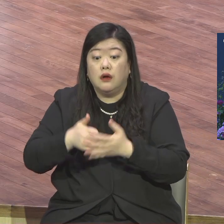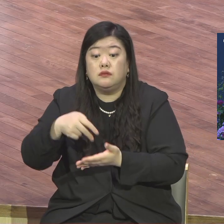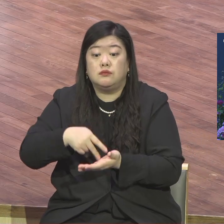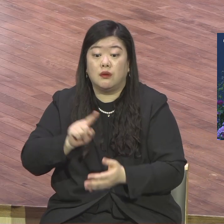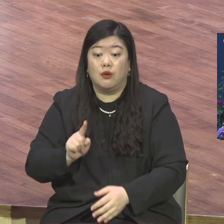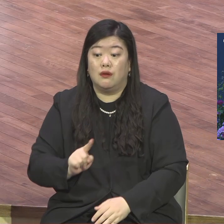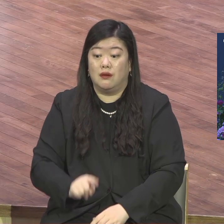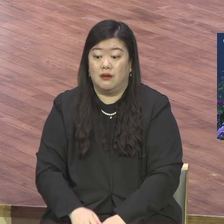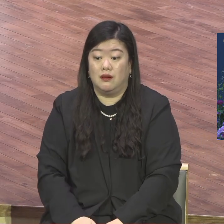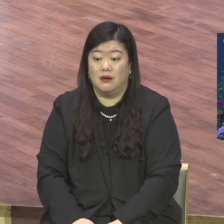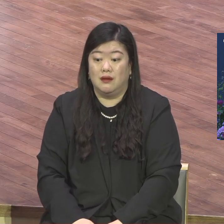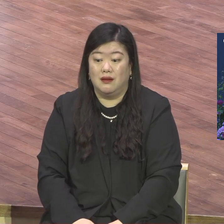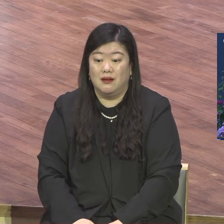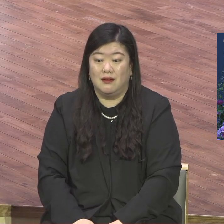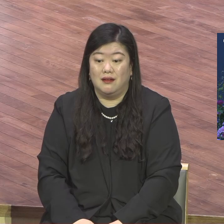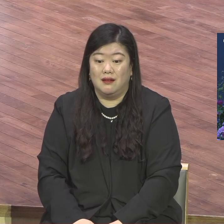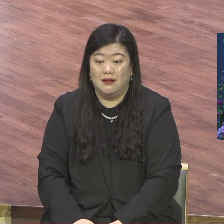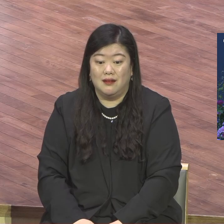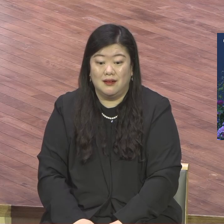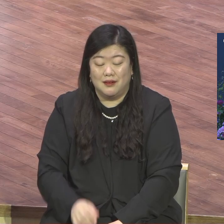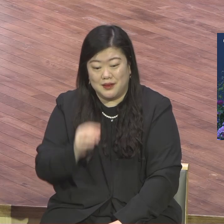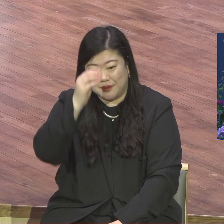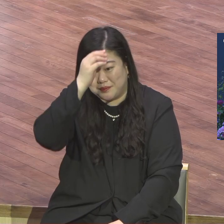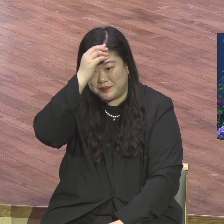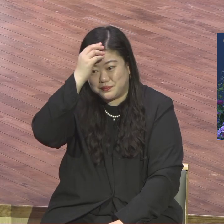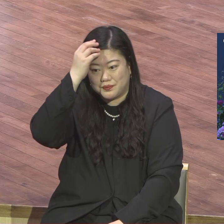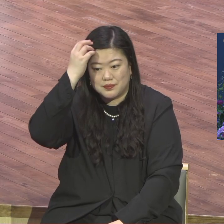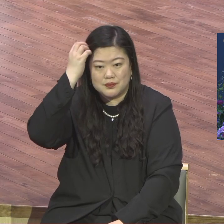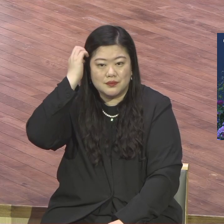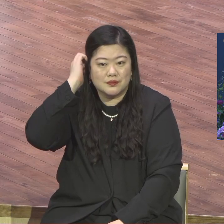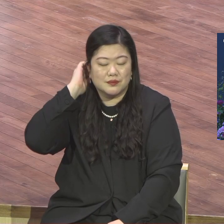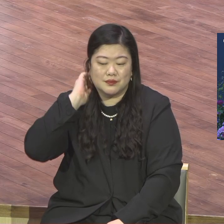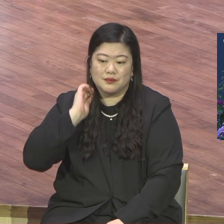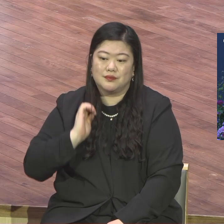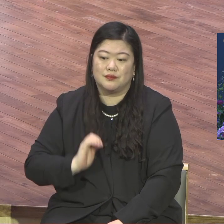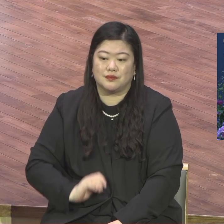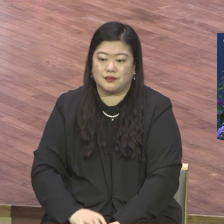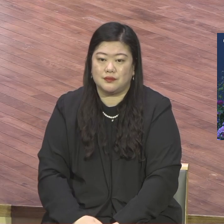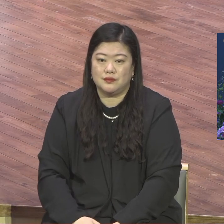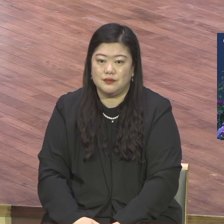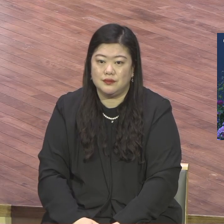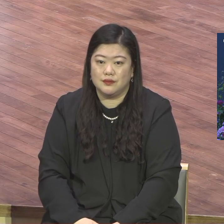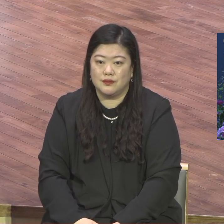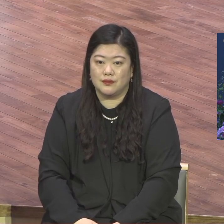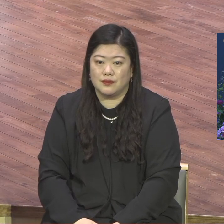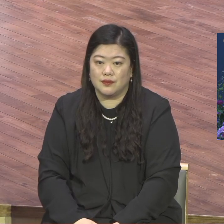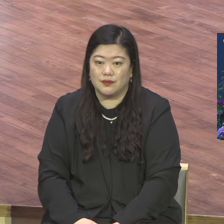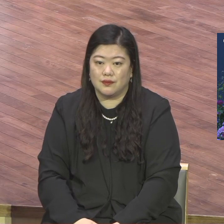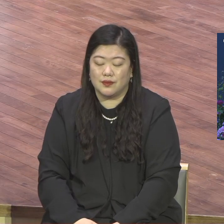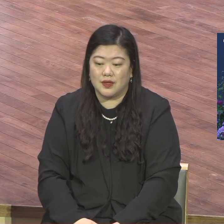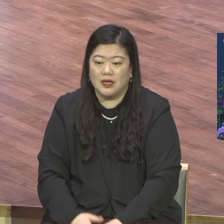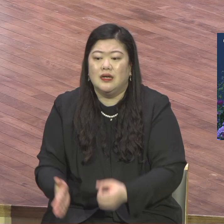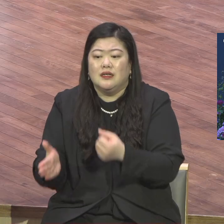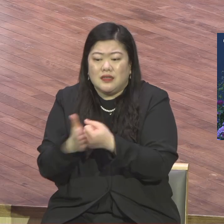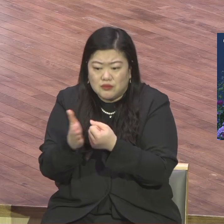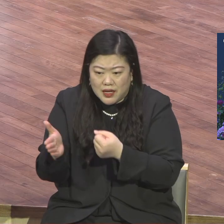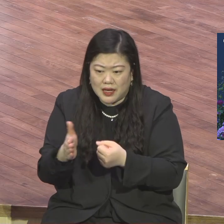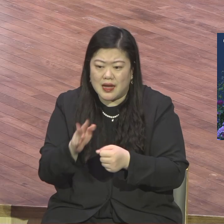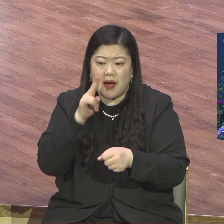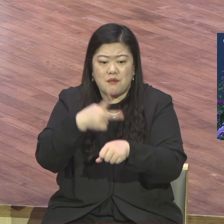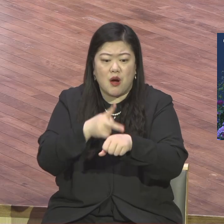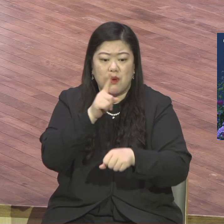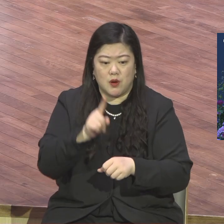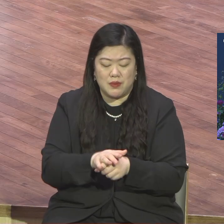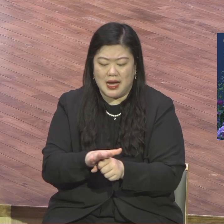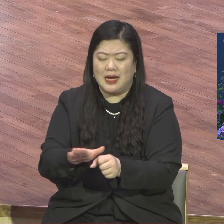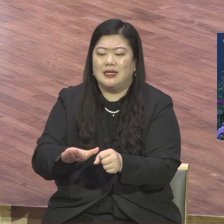여러분이 죽으라고 땀 흘리며 일하는 그 결과가 어떻게 되겠어요? 그래서 사랑하는 자여